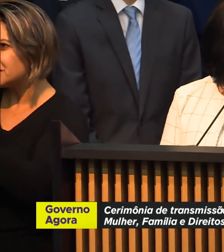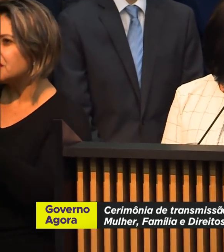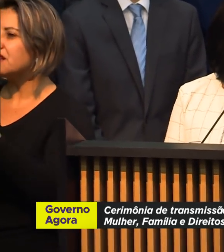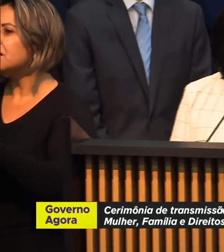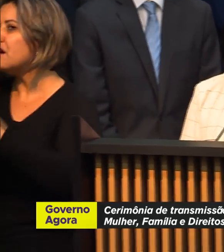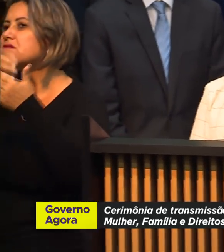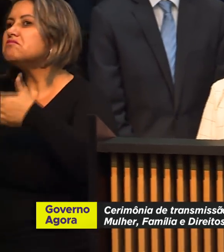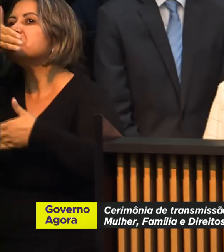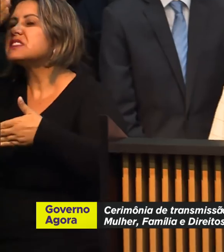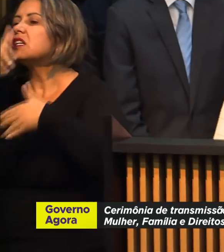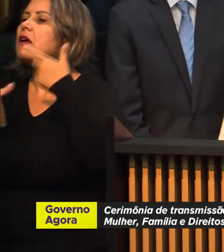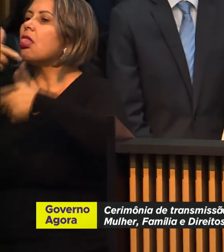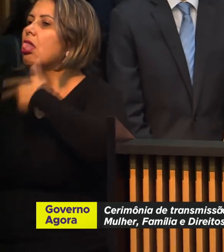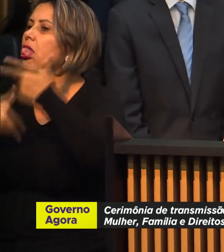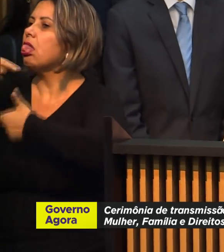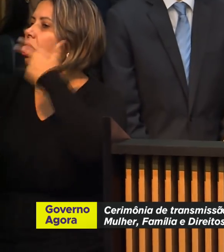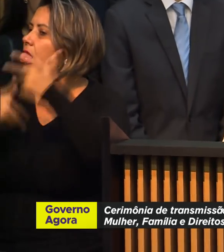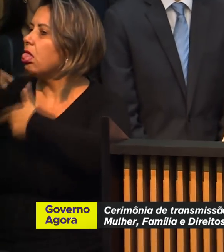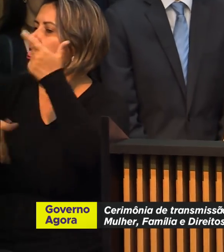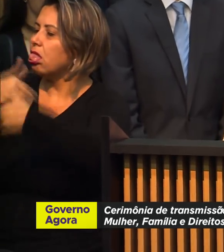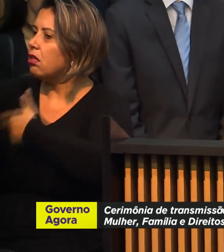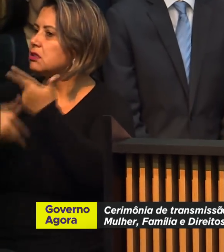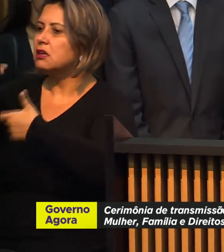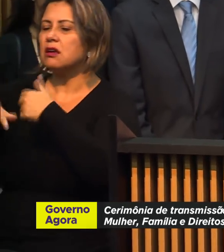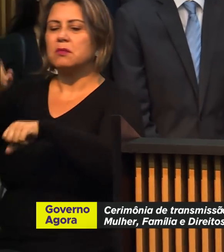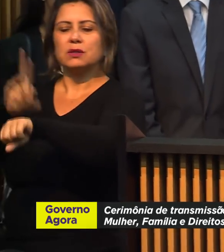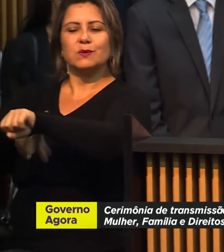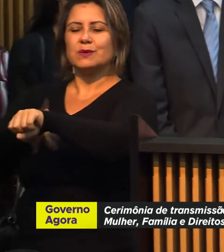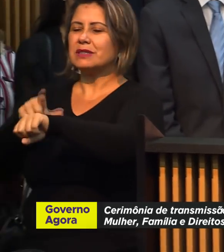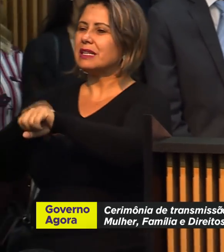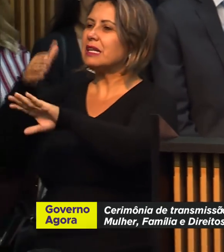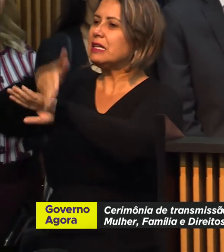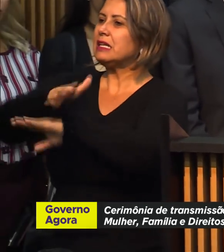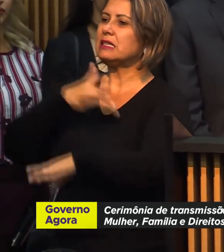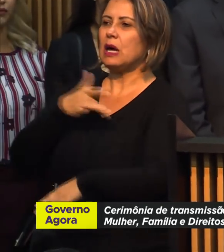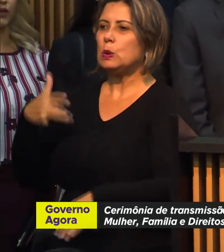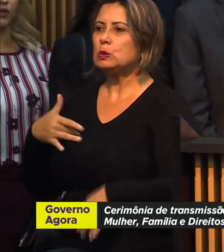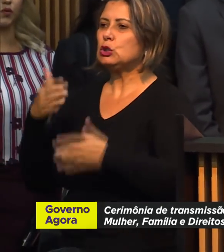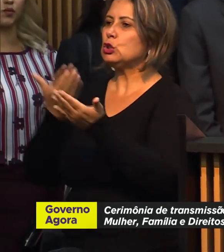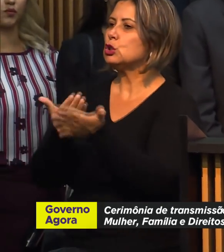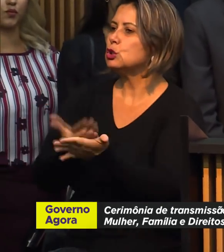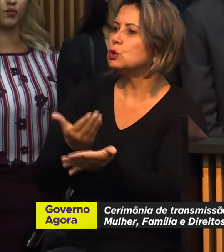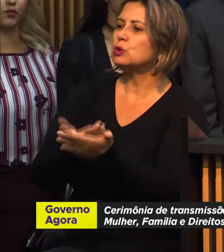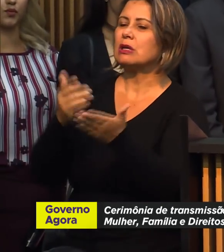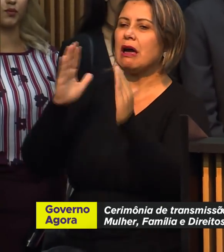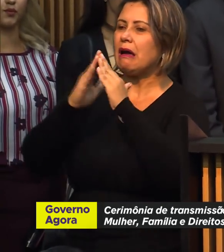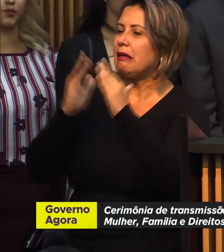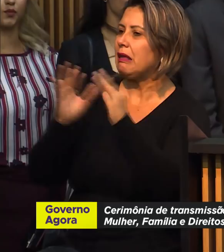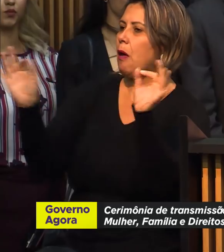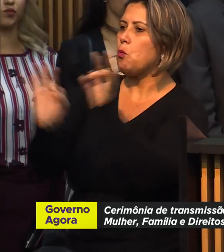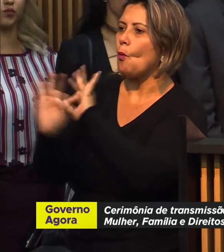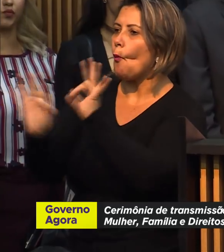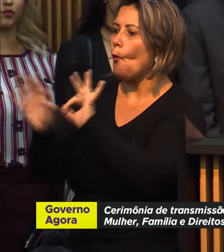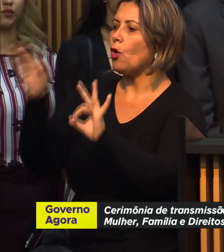invisíveis, que trabalham de sol ao sol, sem acesso à saúde, educação, sem moradia,